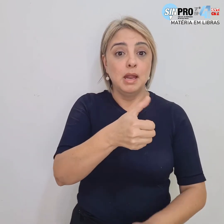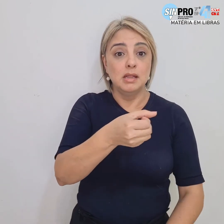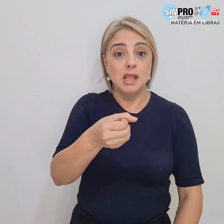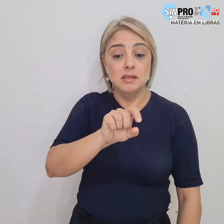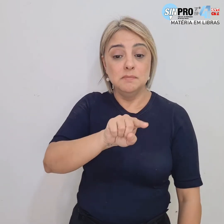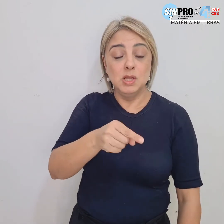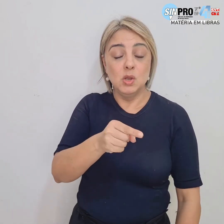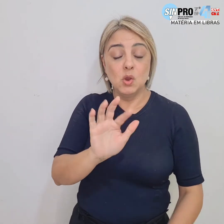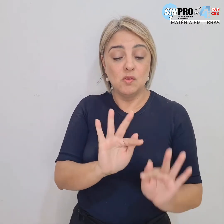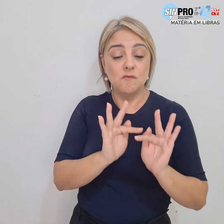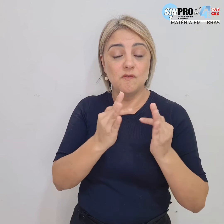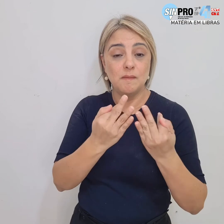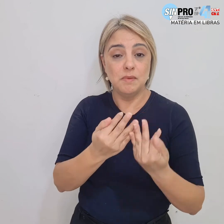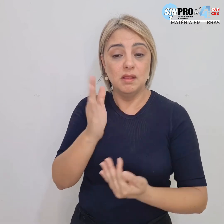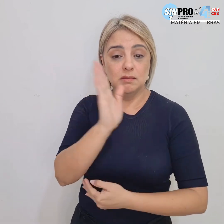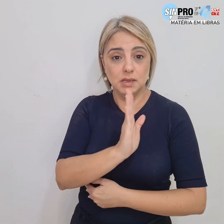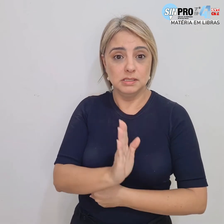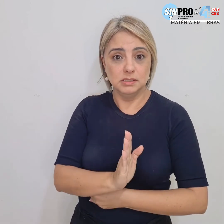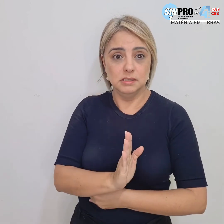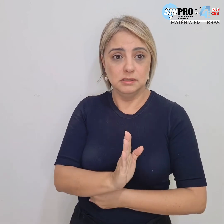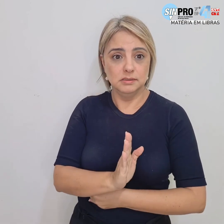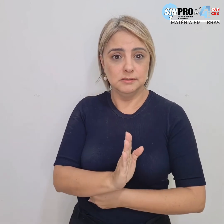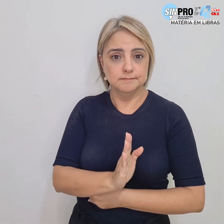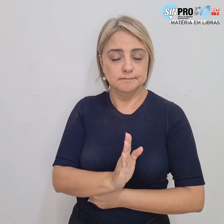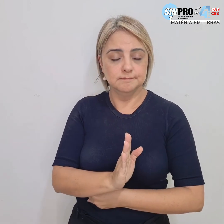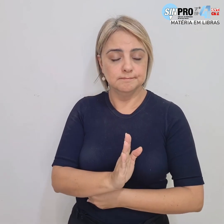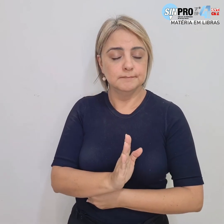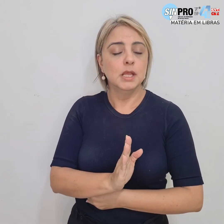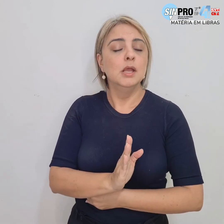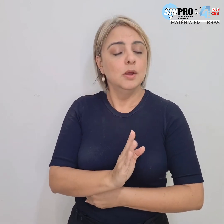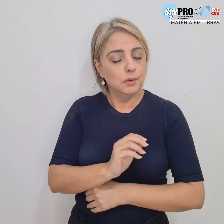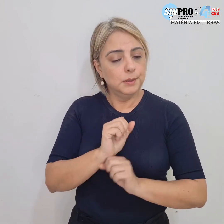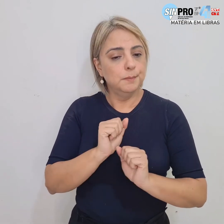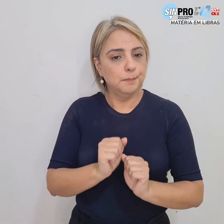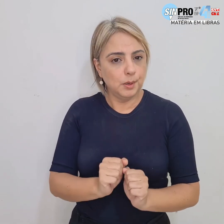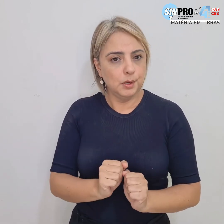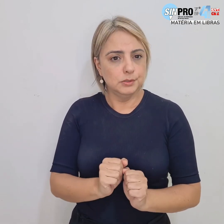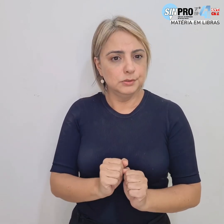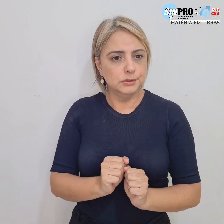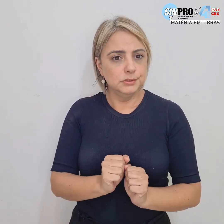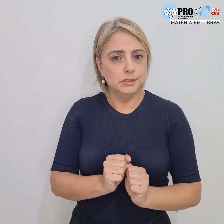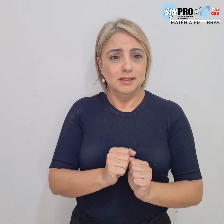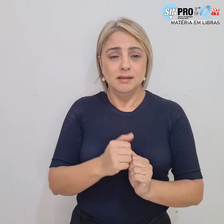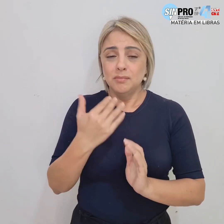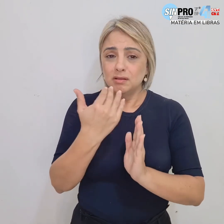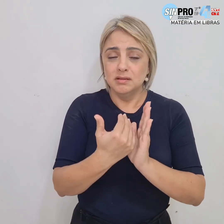famílias brasileiras, o que poderá tirar de seus bancos 600 mil alunos,